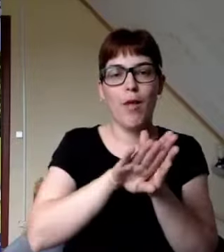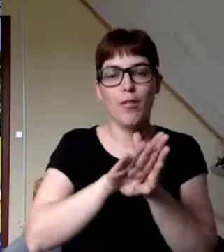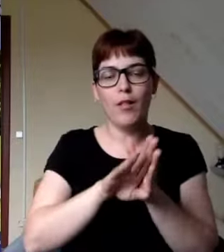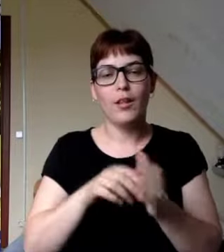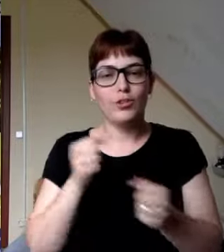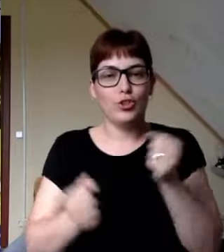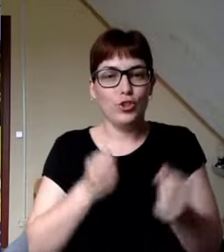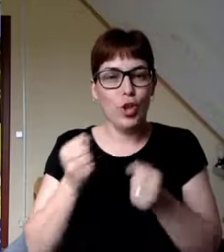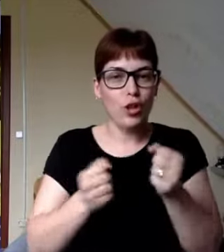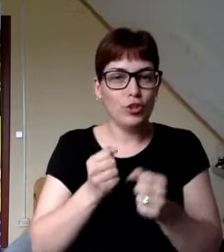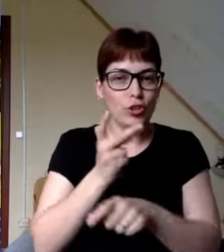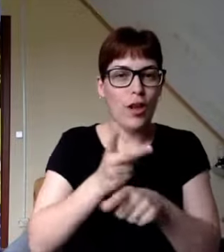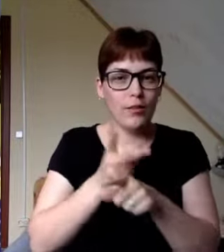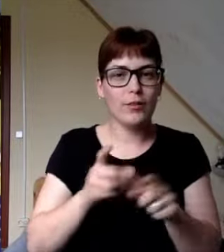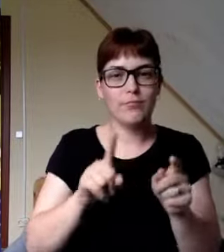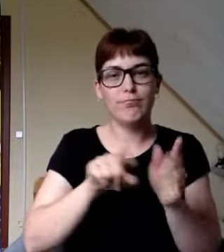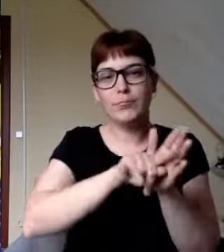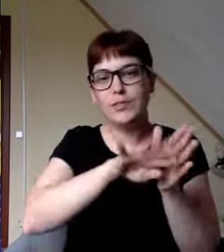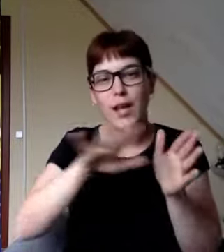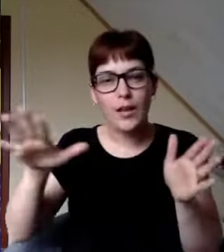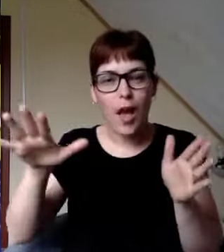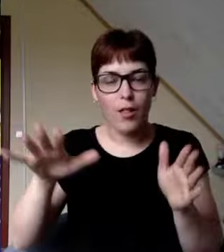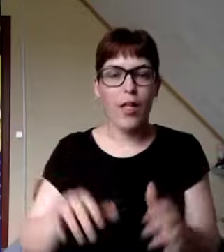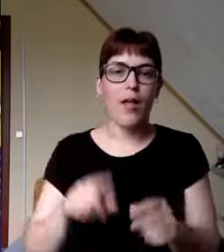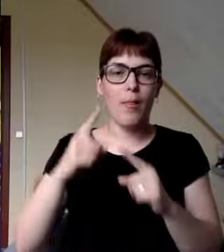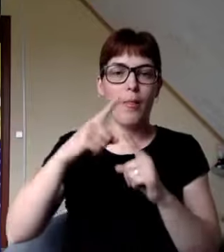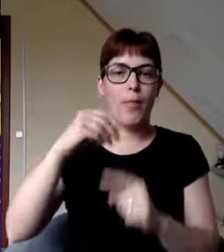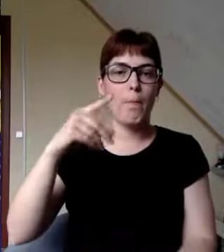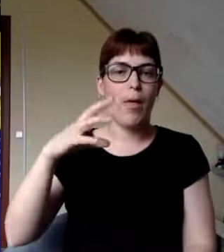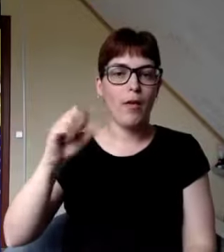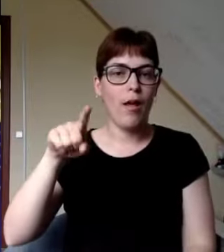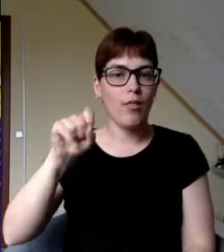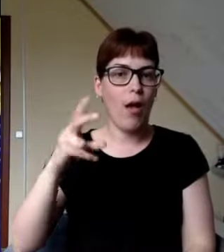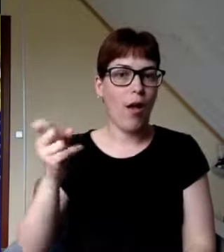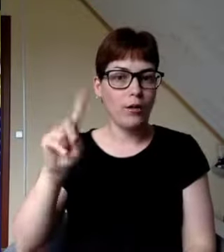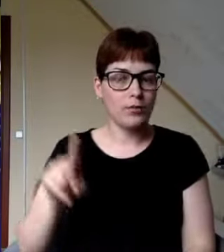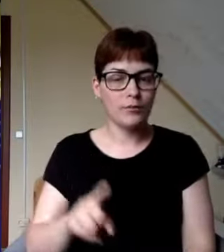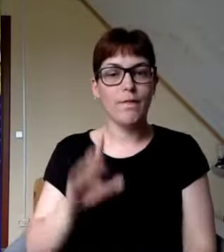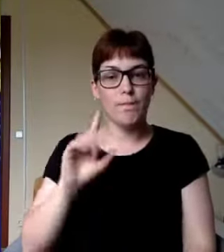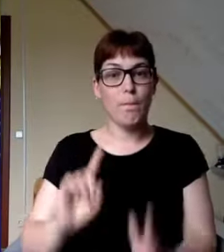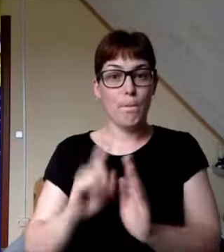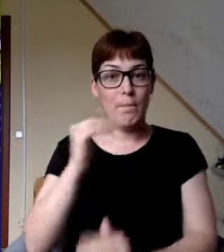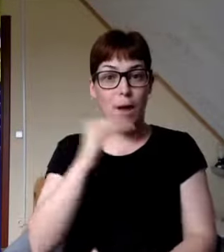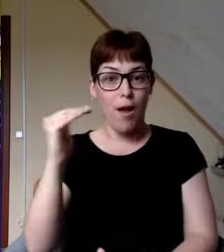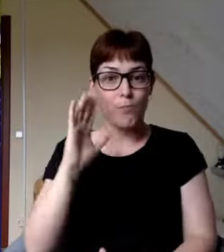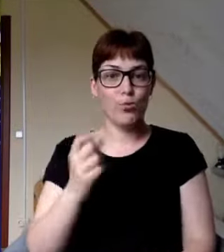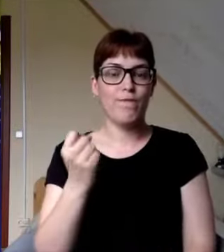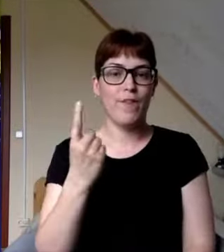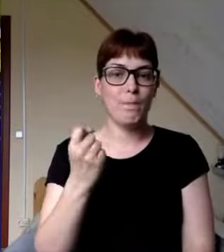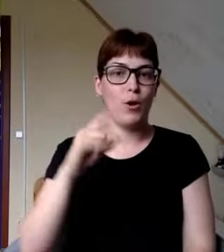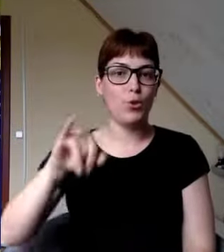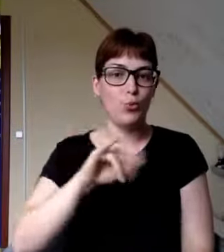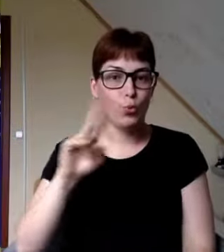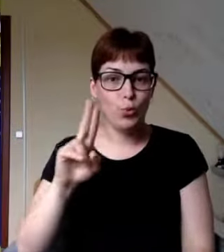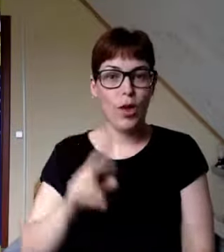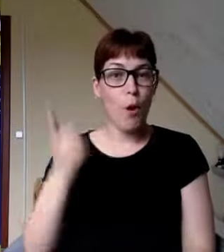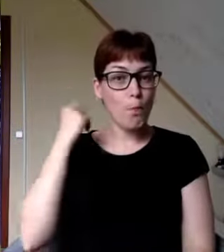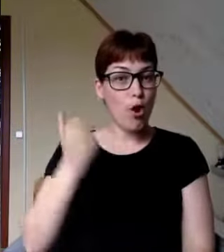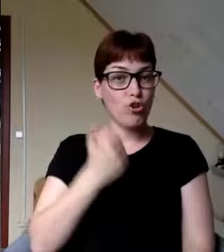takas. Pirmā kārta notiks 12. jūnijā. Pagājušajā gadā sportiskās pasākums izpalika sakarā ar daudz